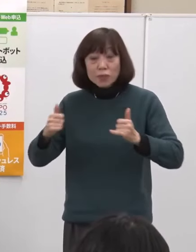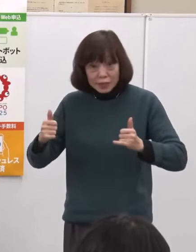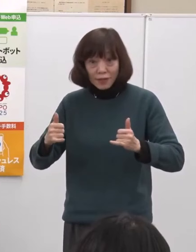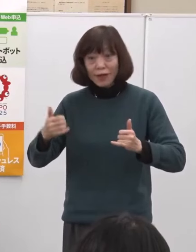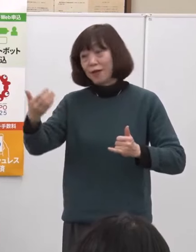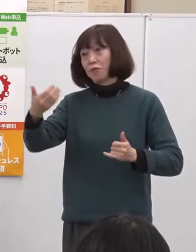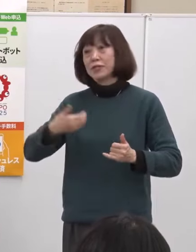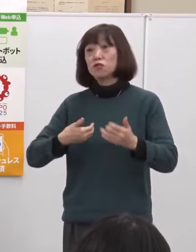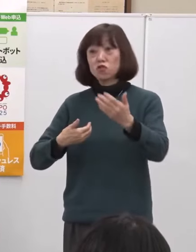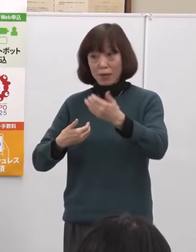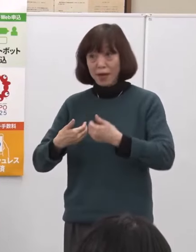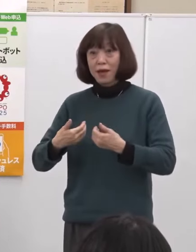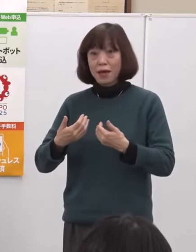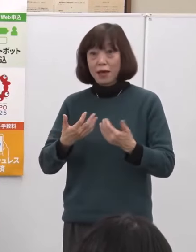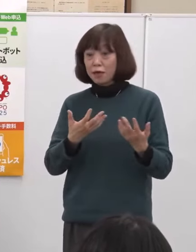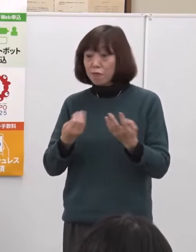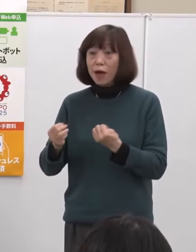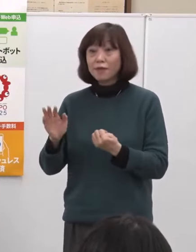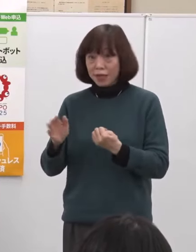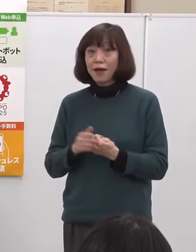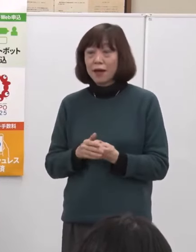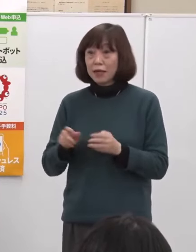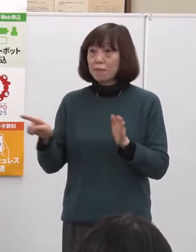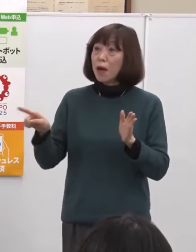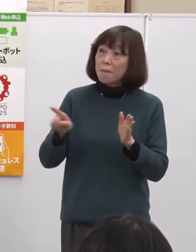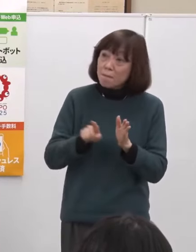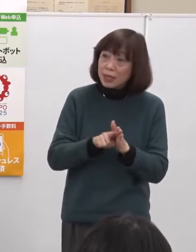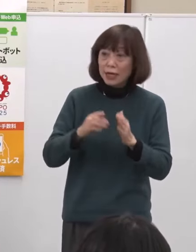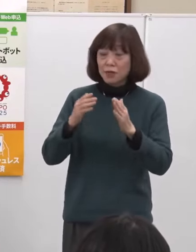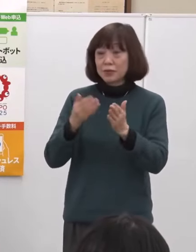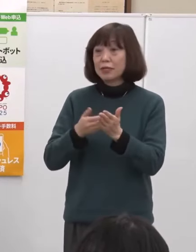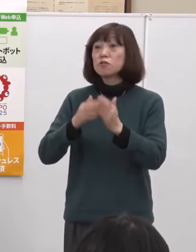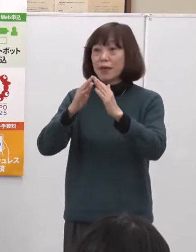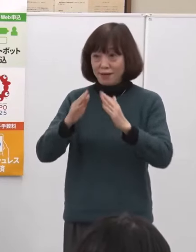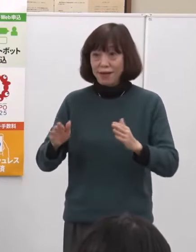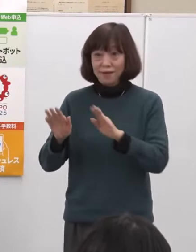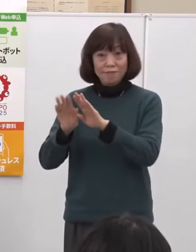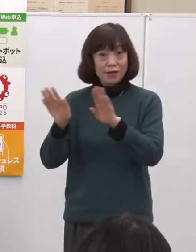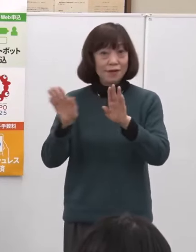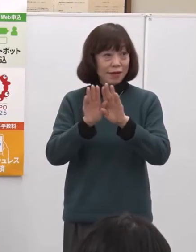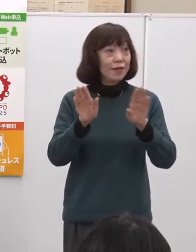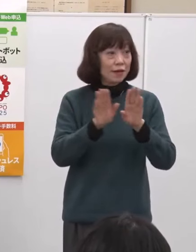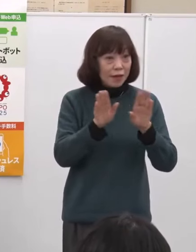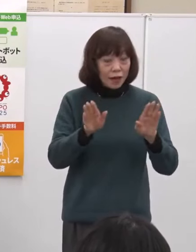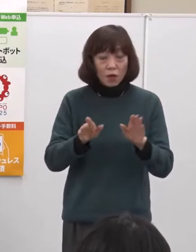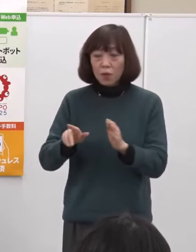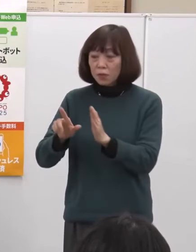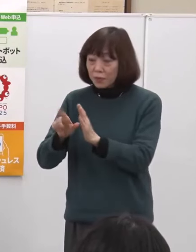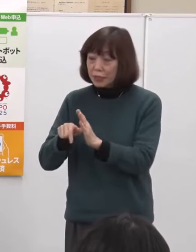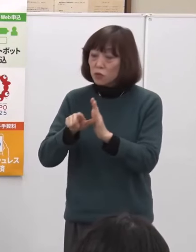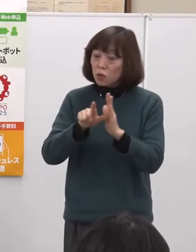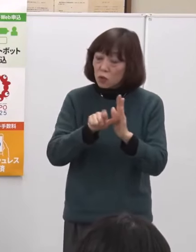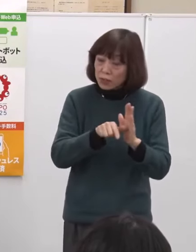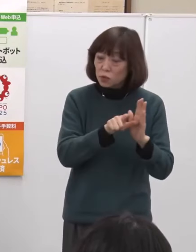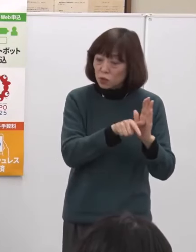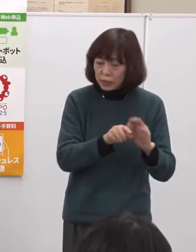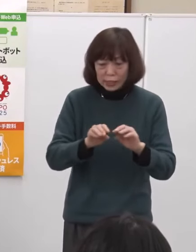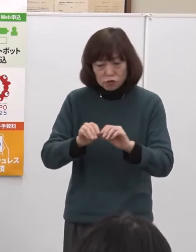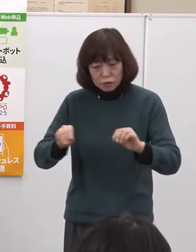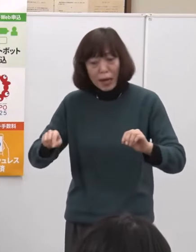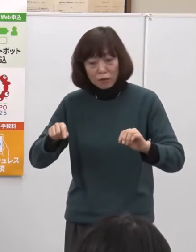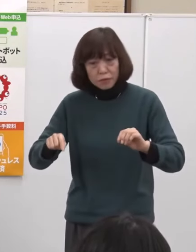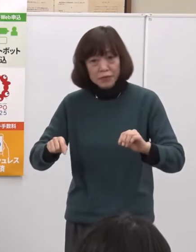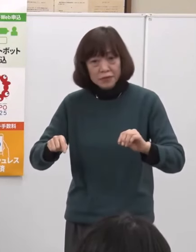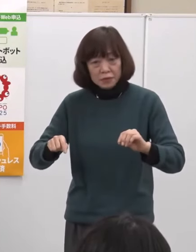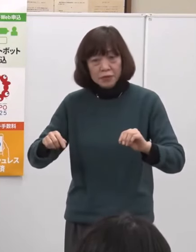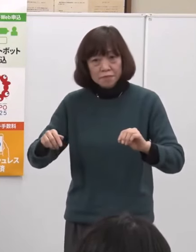質問いただいご存知だと思うんですけど、これまで説明会で何回も開催されてですね、その都度液状化や地